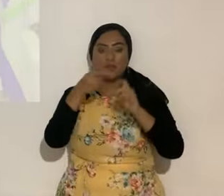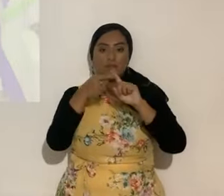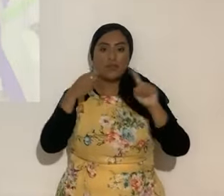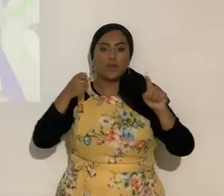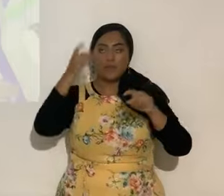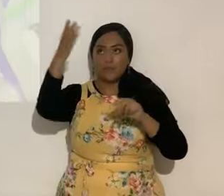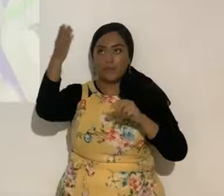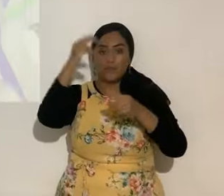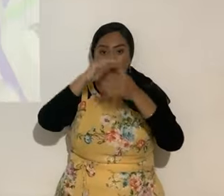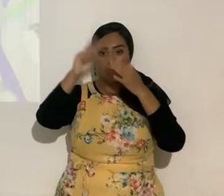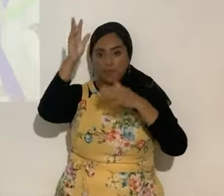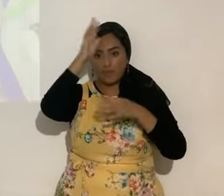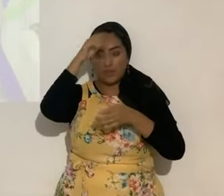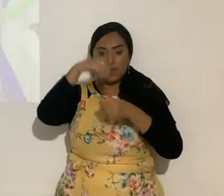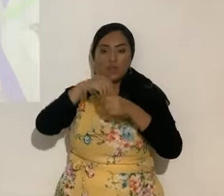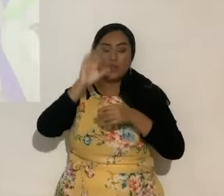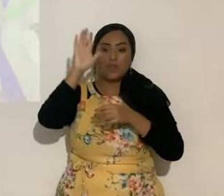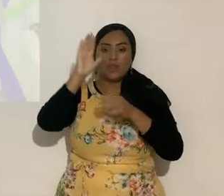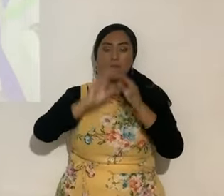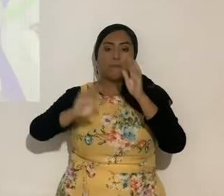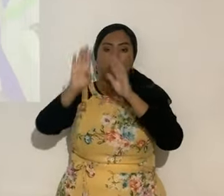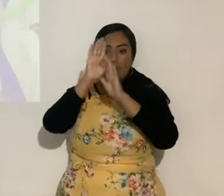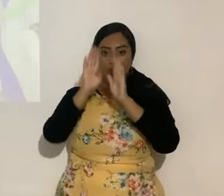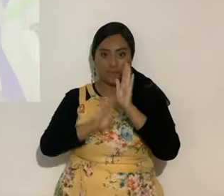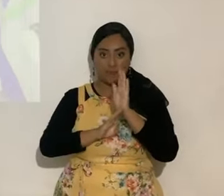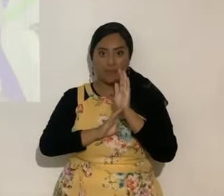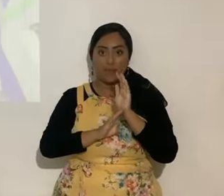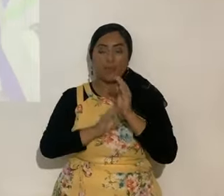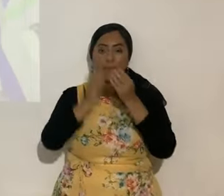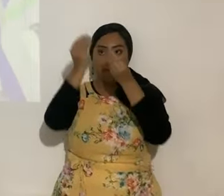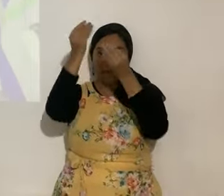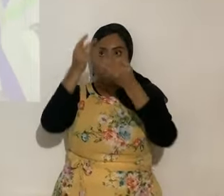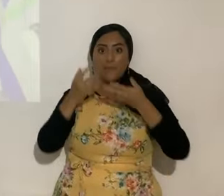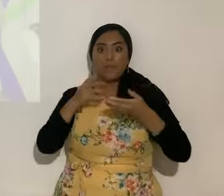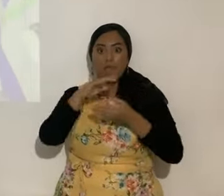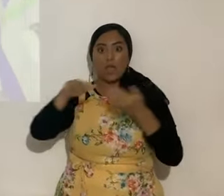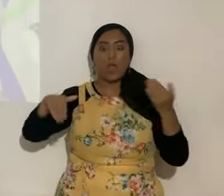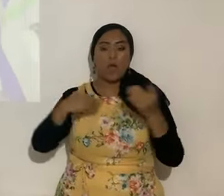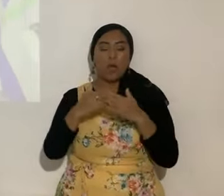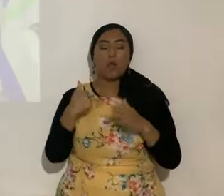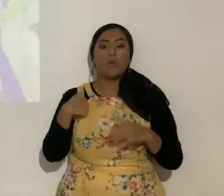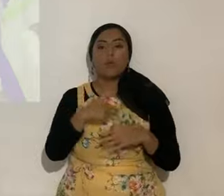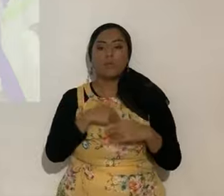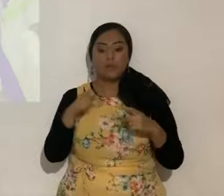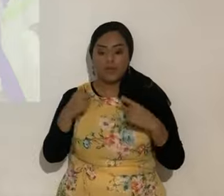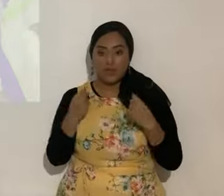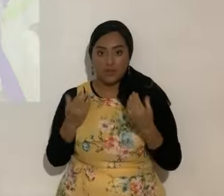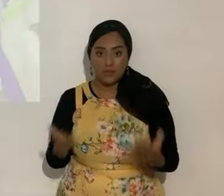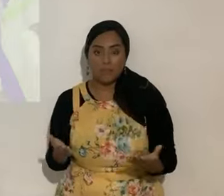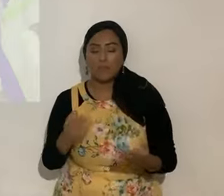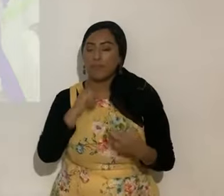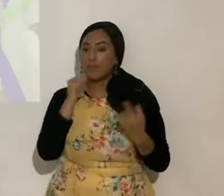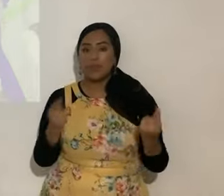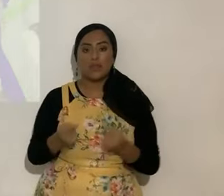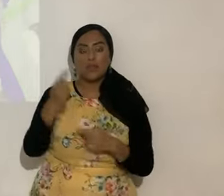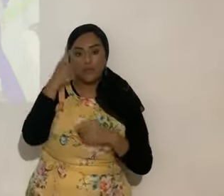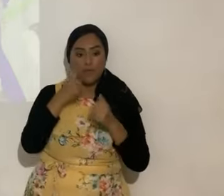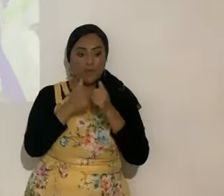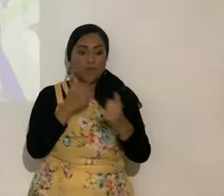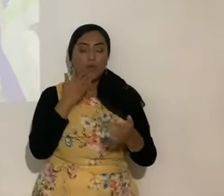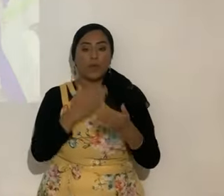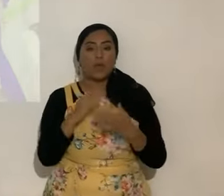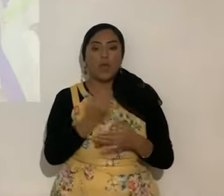Todopoderoso, está en su Biblia, en su Torá. Ahí nos marca todo lo que debemos de hacer, de no pecar, para que nos vaya bien en la